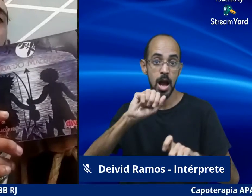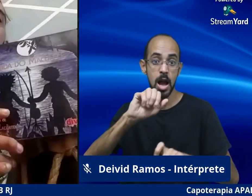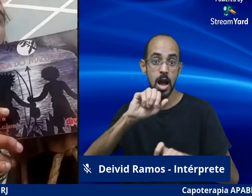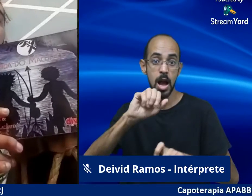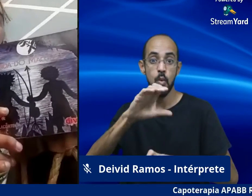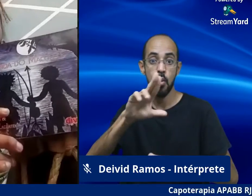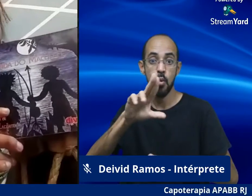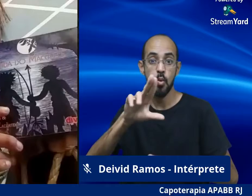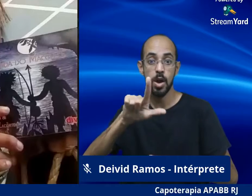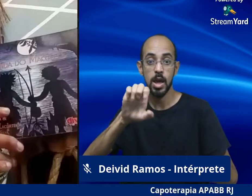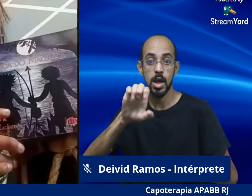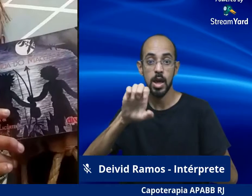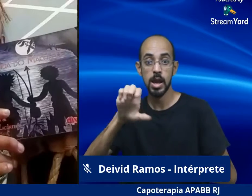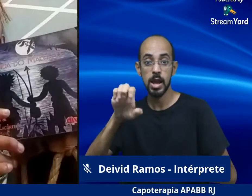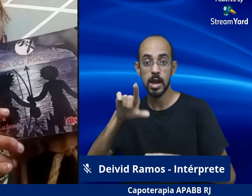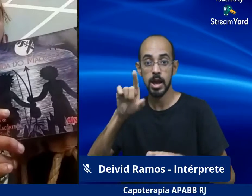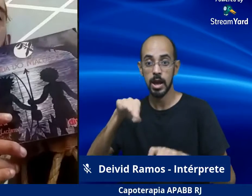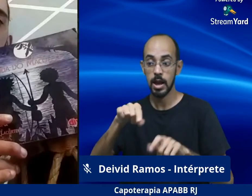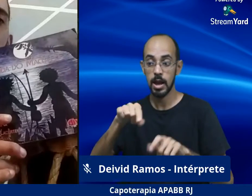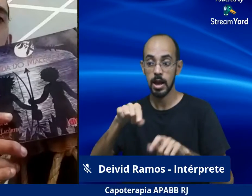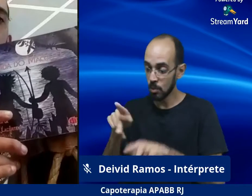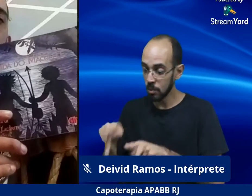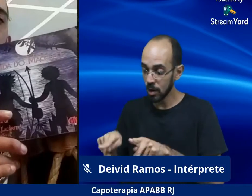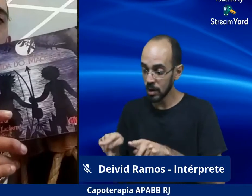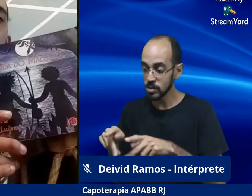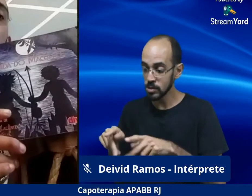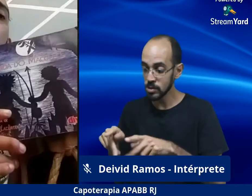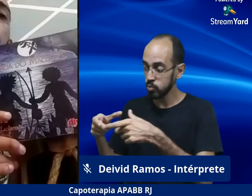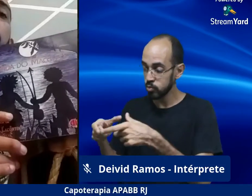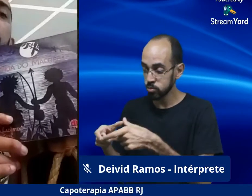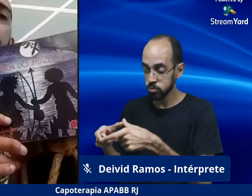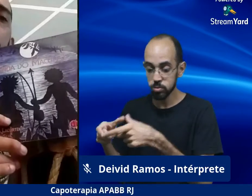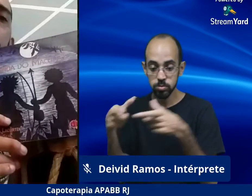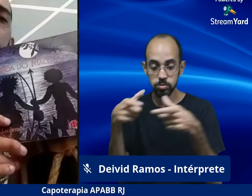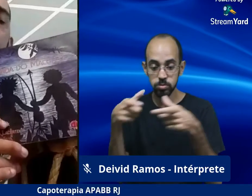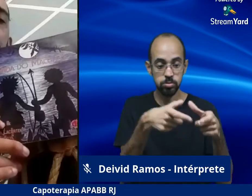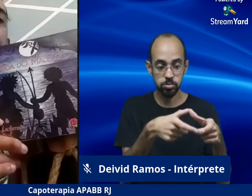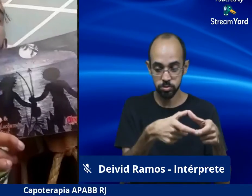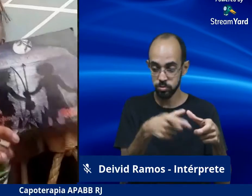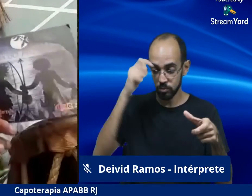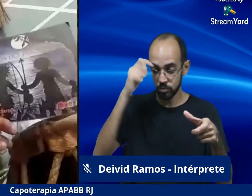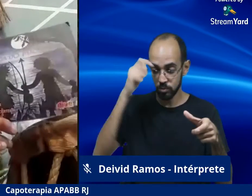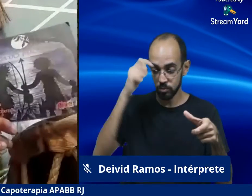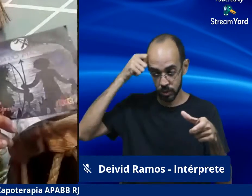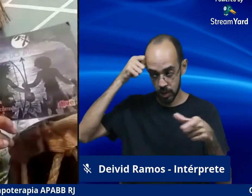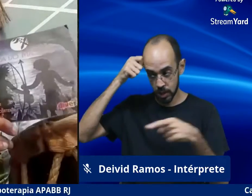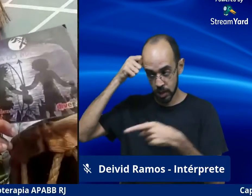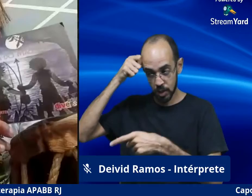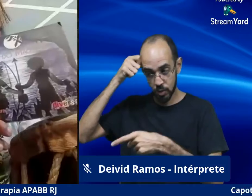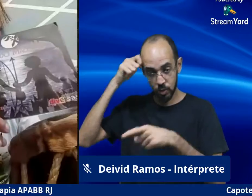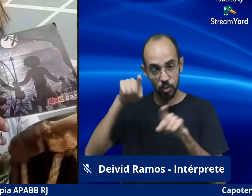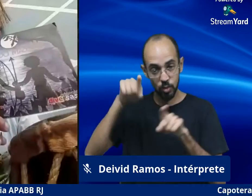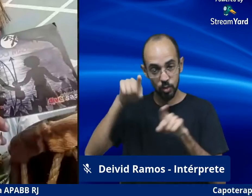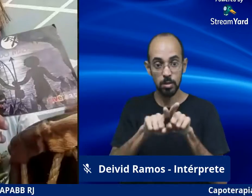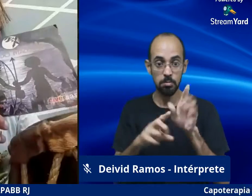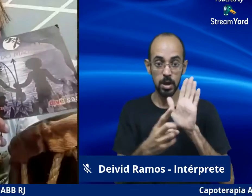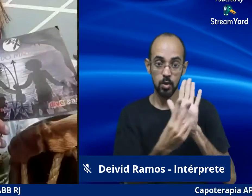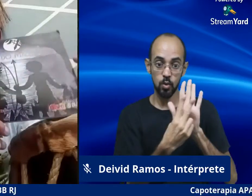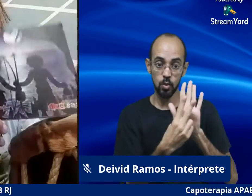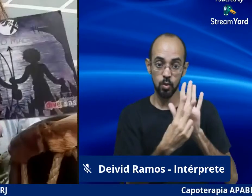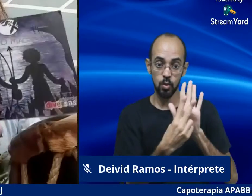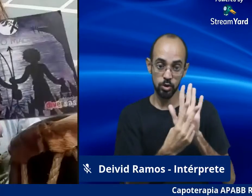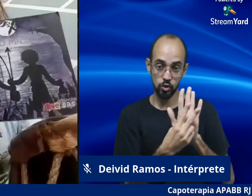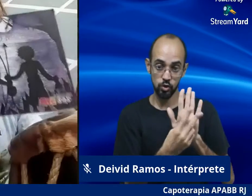povos, né? Um é o povo negro e o outro é o povo indígena. Então, aqui a gente tem um